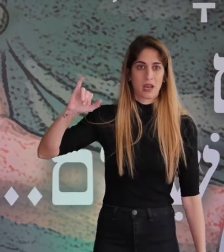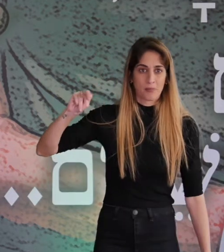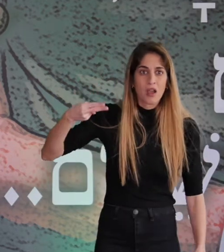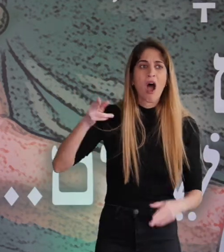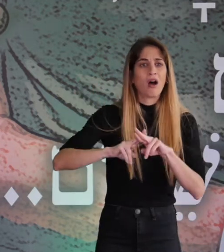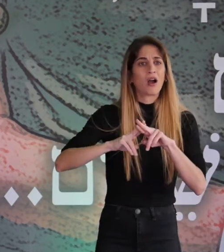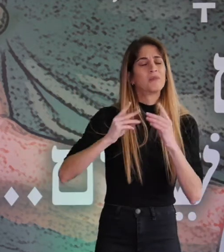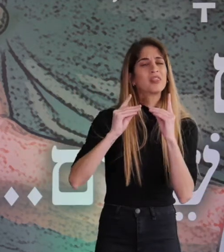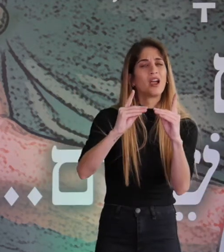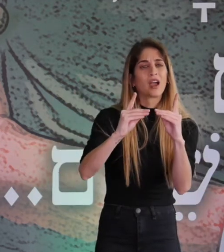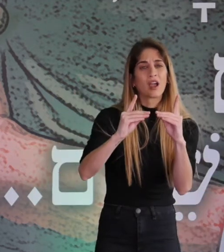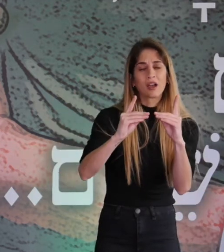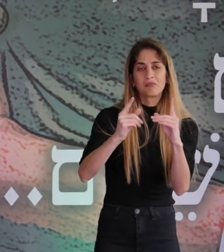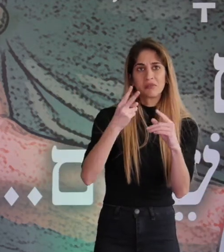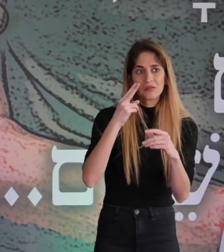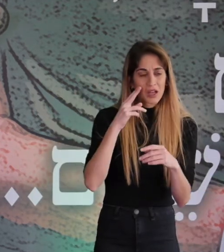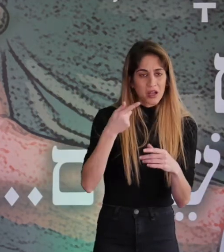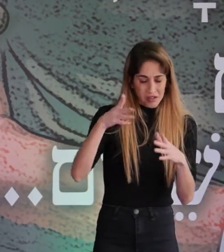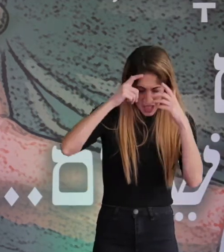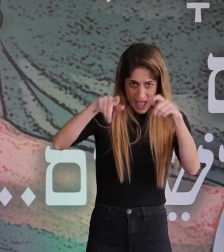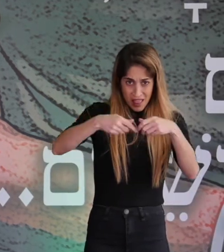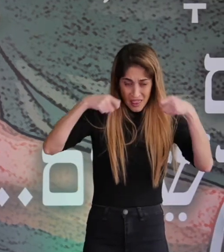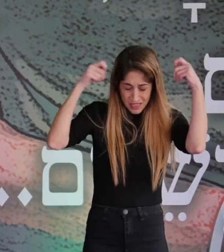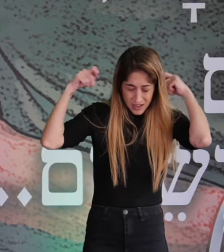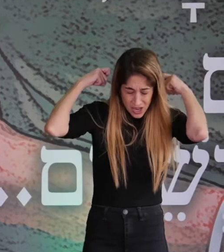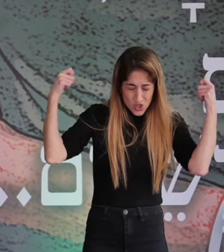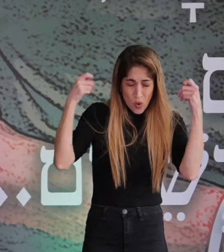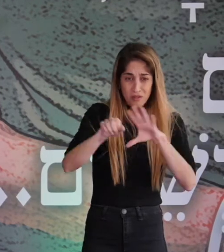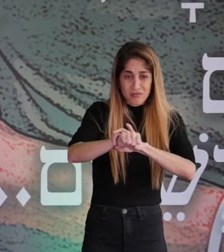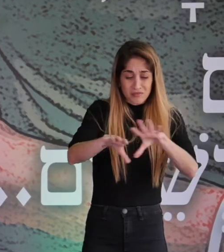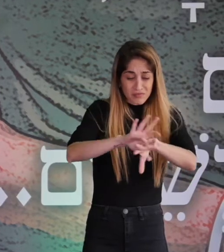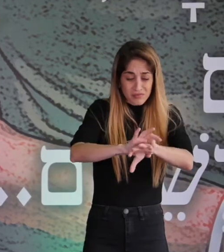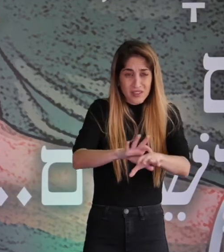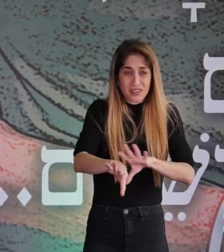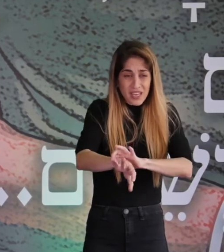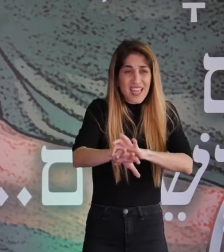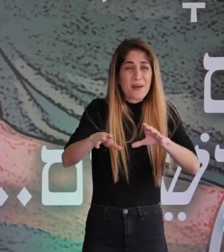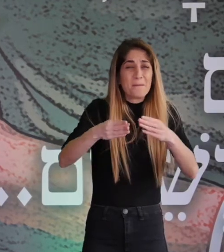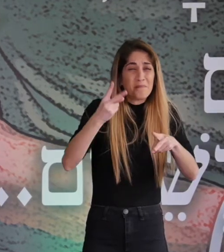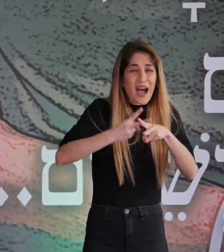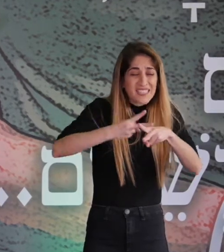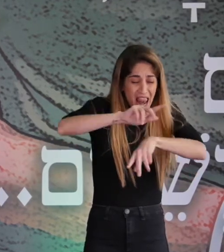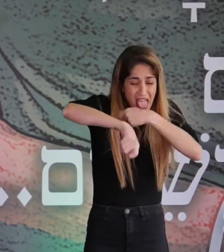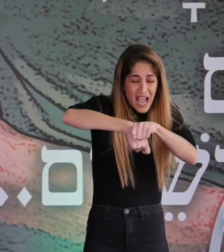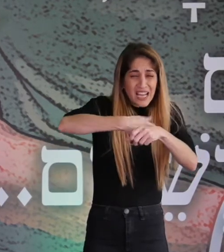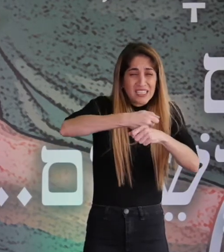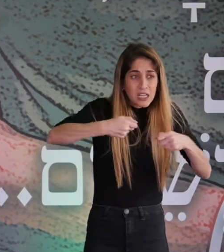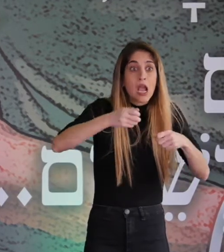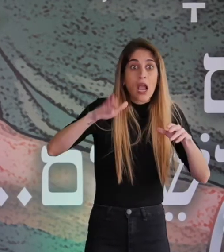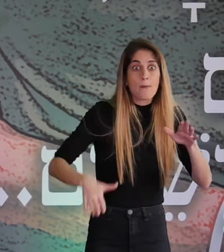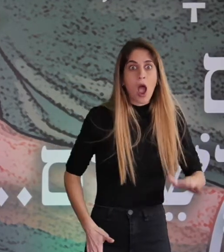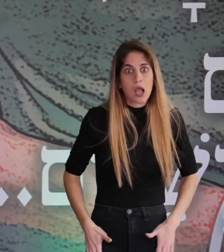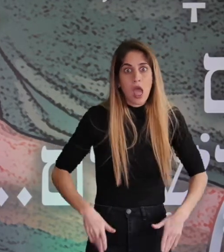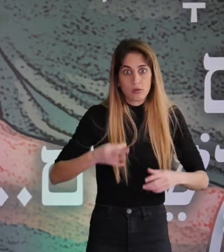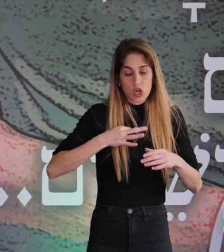בדרך חייל כיסה את עיניי וקשה את ידיי מלפנים באזיקים ממתכת. גם את רגליי הוא